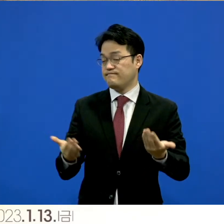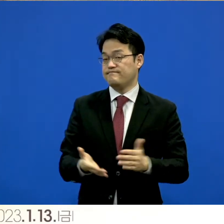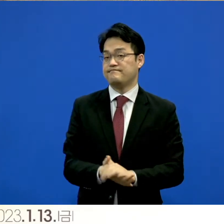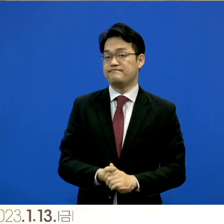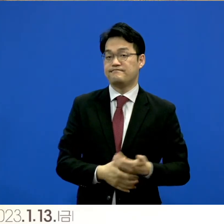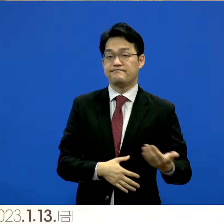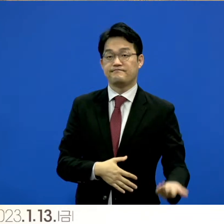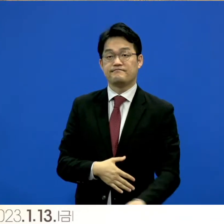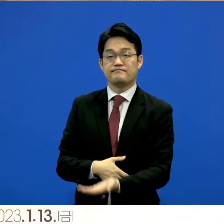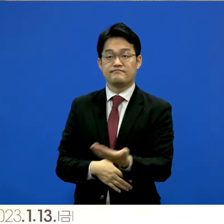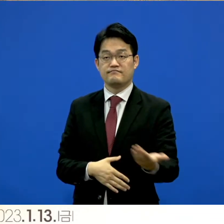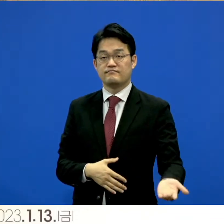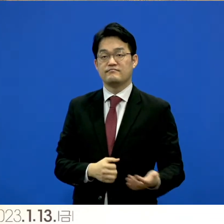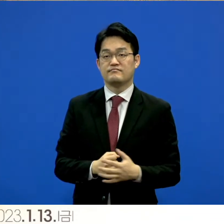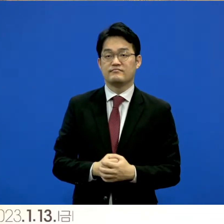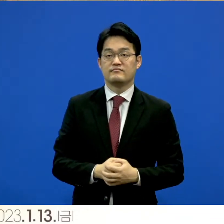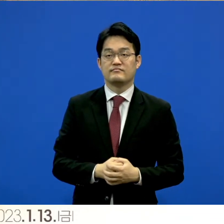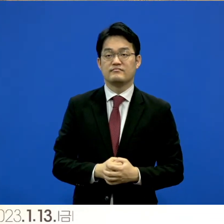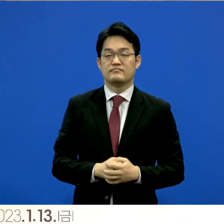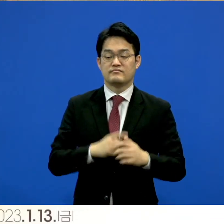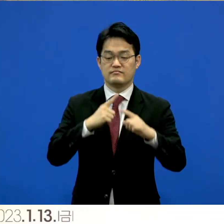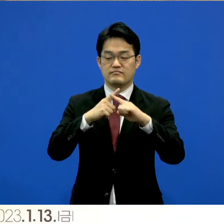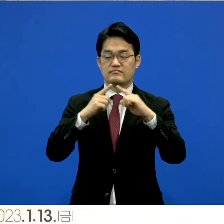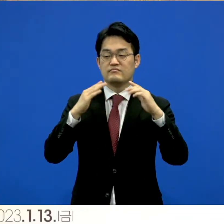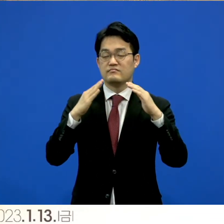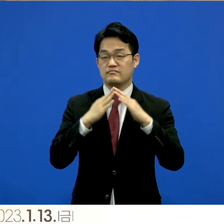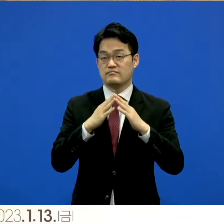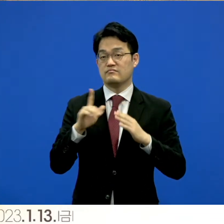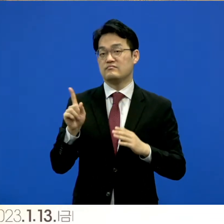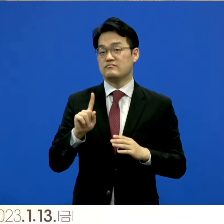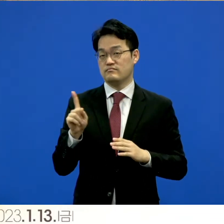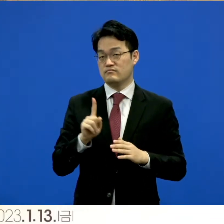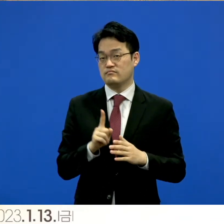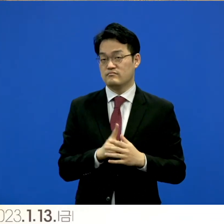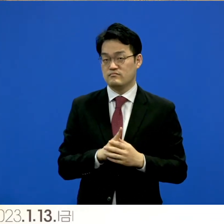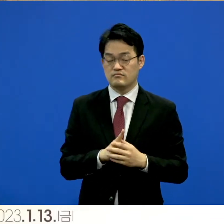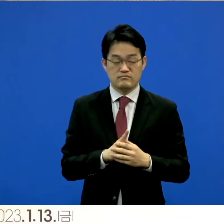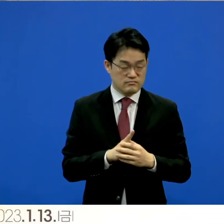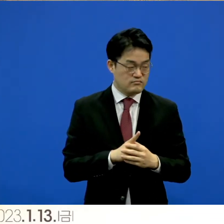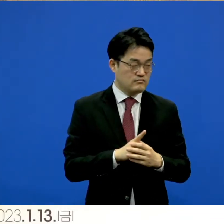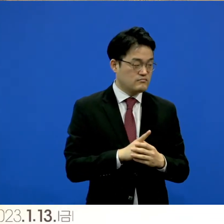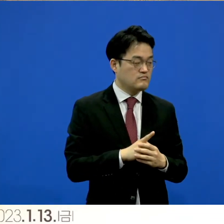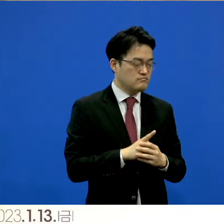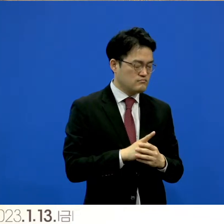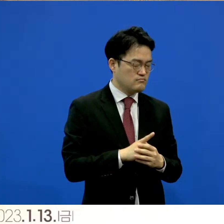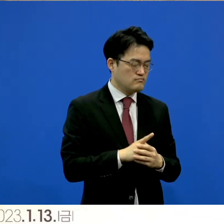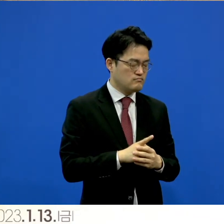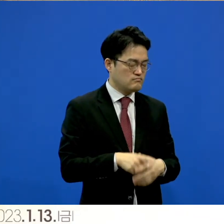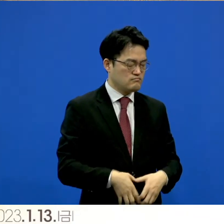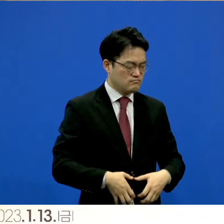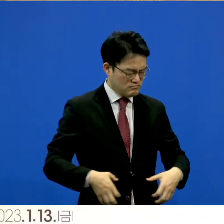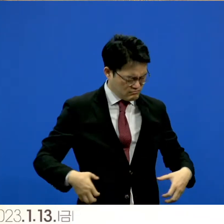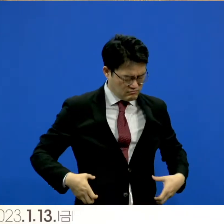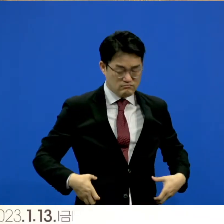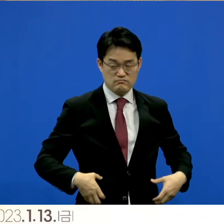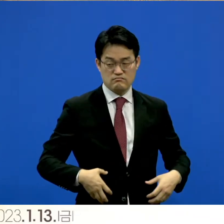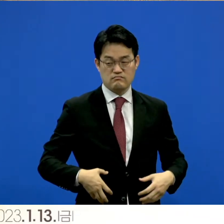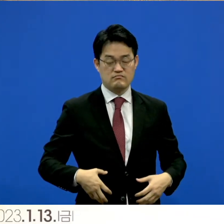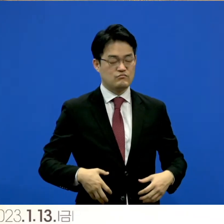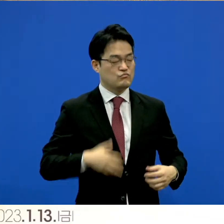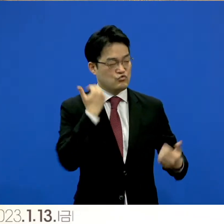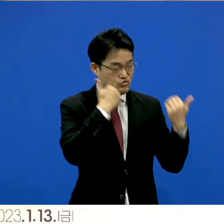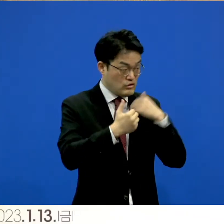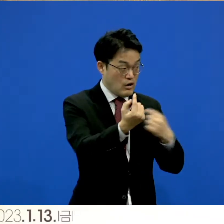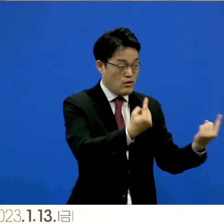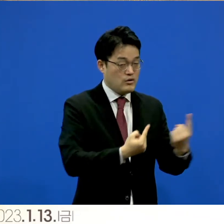여러분, 교회는 좀 어수룩해야 합니다. 교회는 좀 어수룩해야 돼요. 빈틈이 좀 많아야 돼요. 누가 와도 편안해야